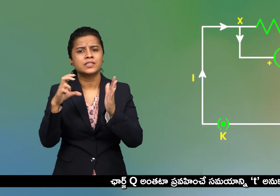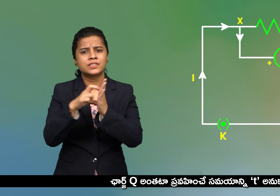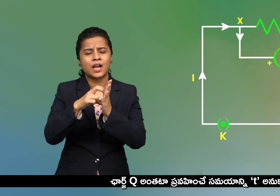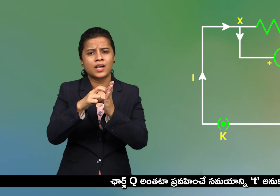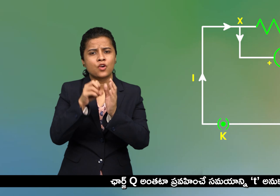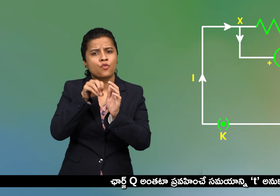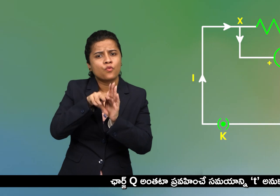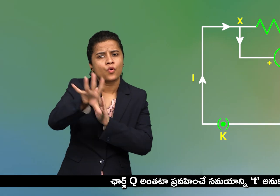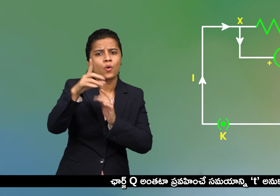అనుకుందాం.